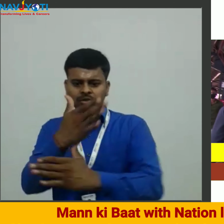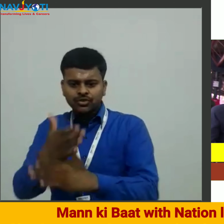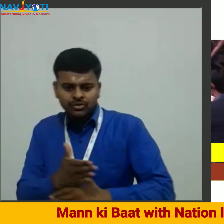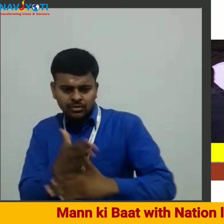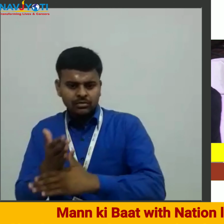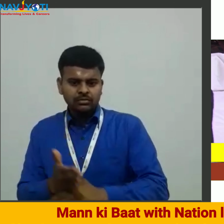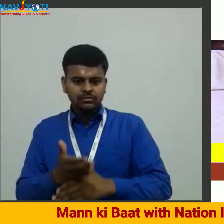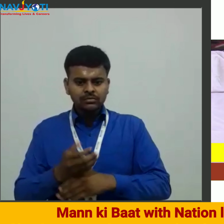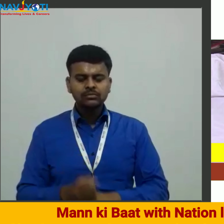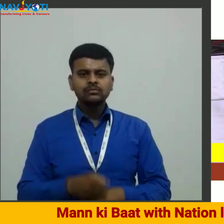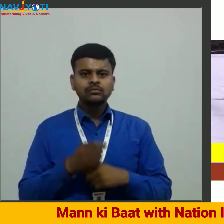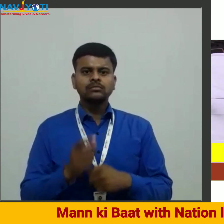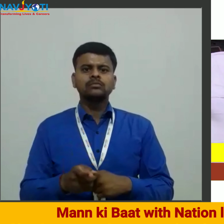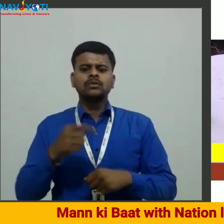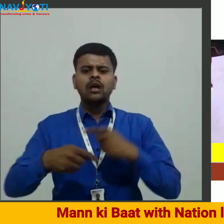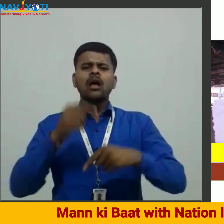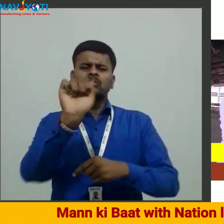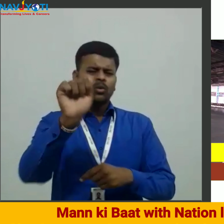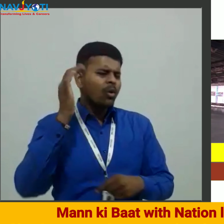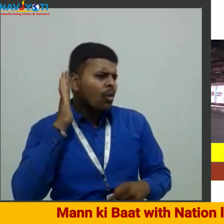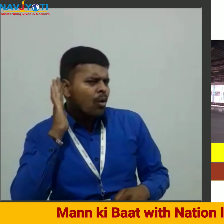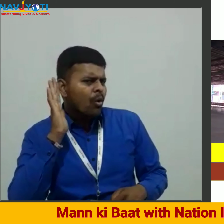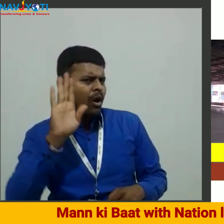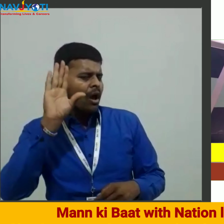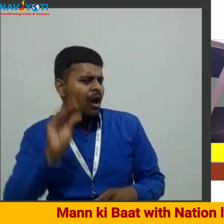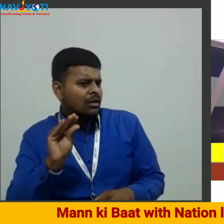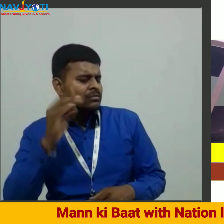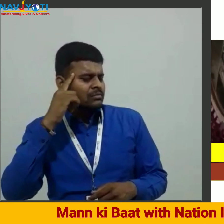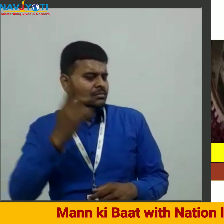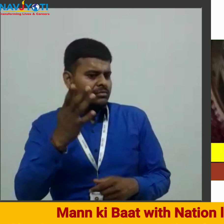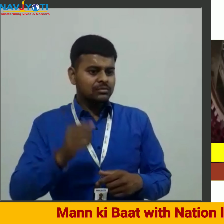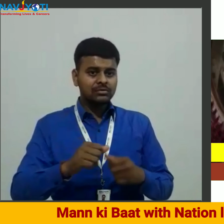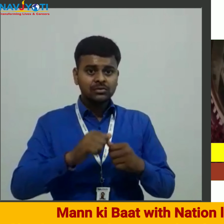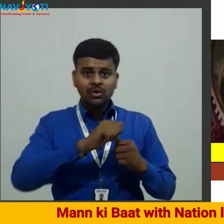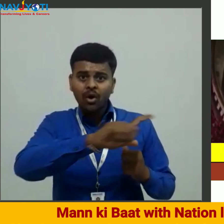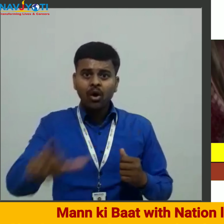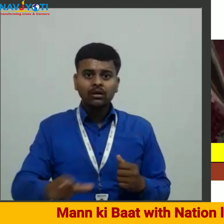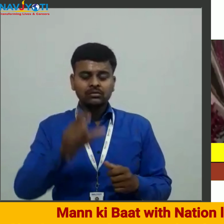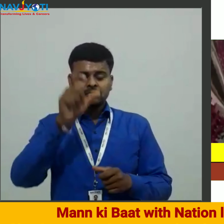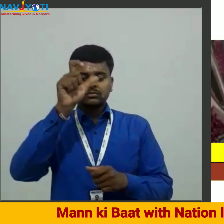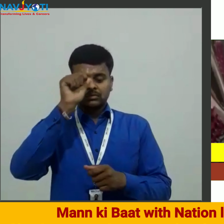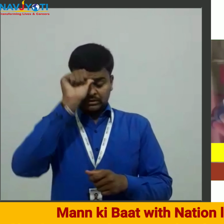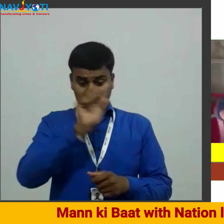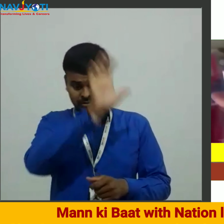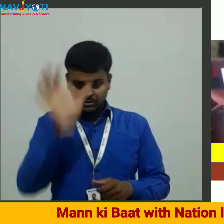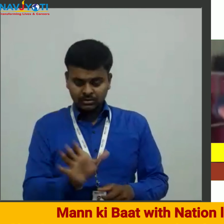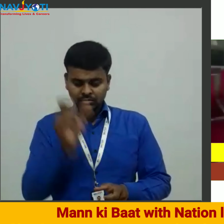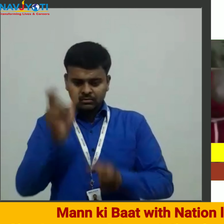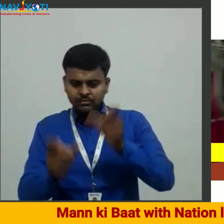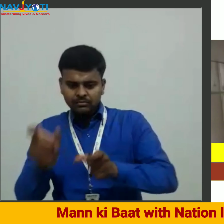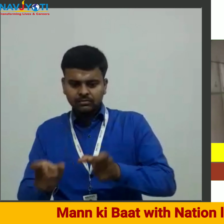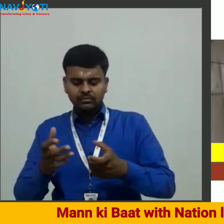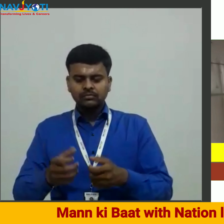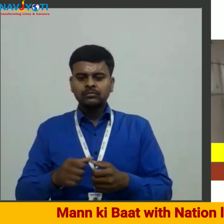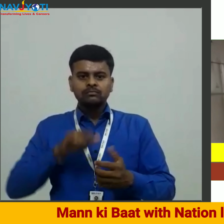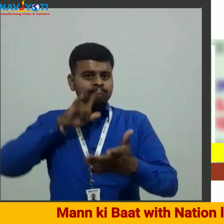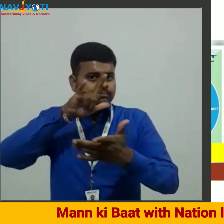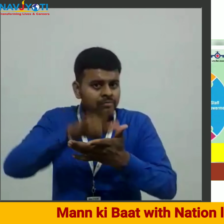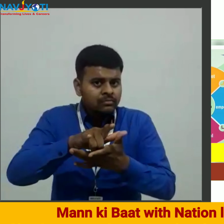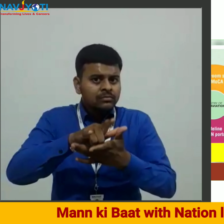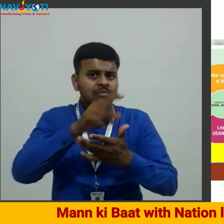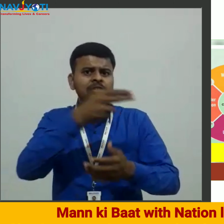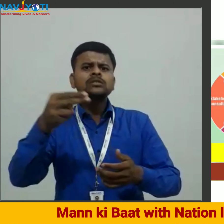से कम समस्या हो। आप में से शायद बहुत लोगों को मालूम होगा कि देश के हर हिस्से में दवाइयों को पहुंचाने के